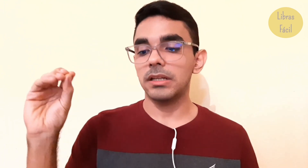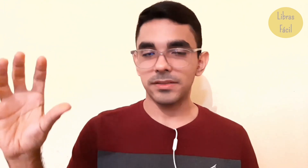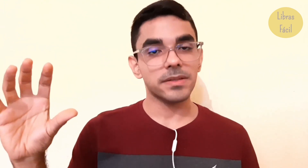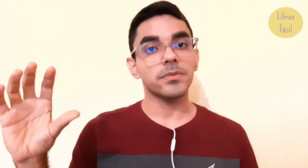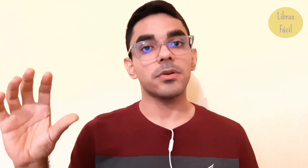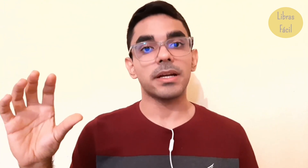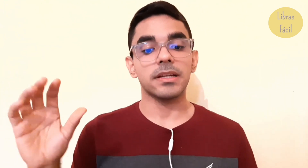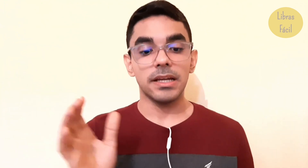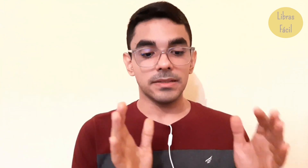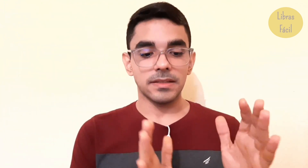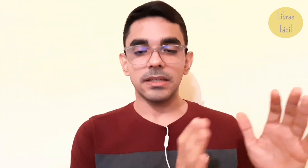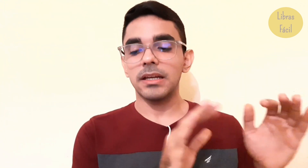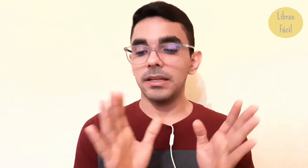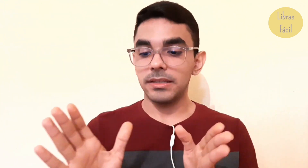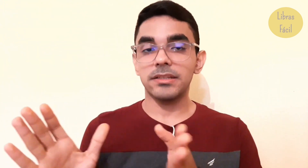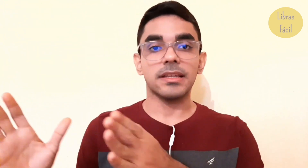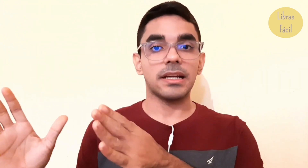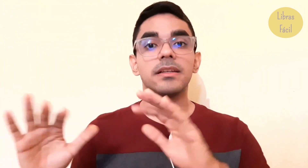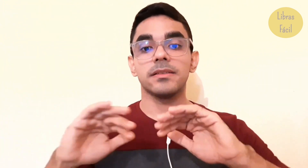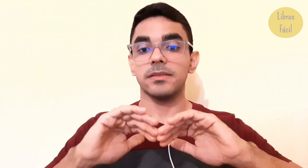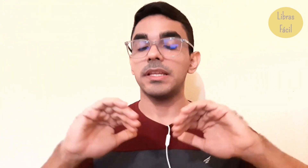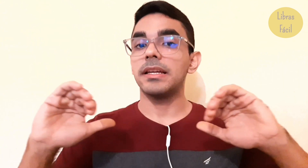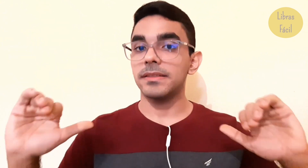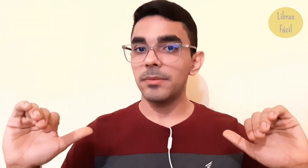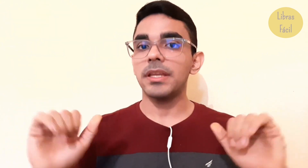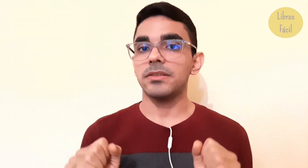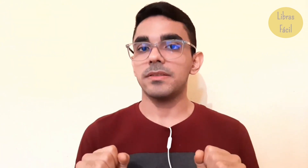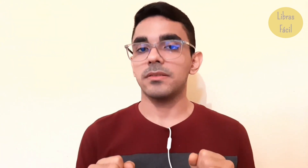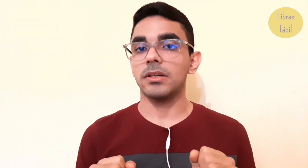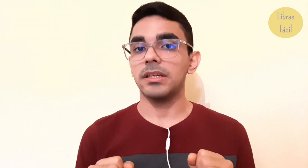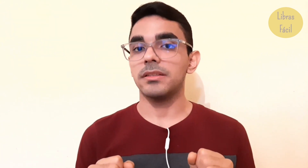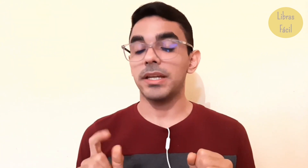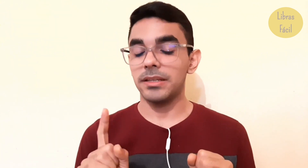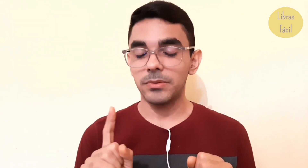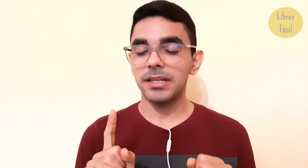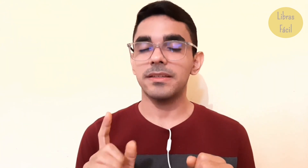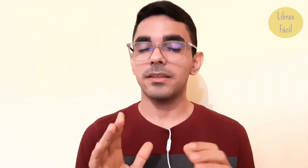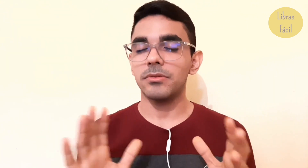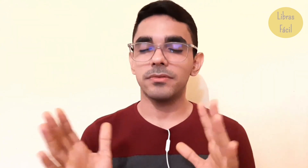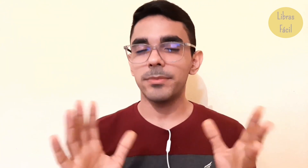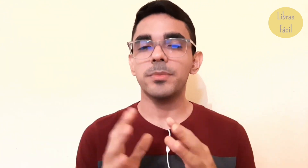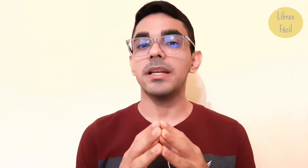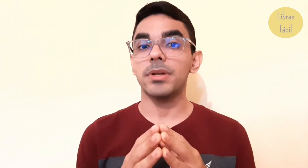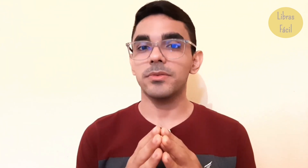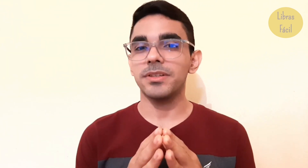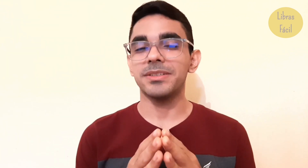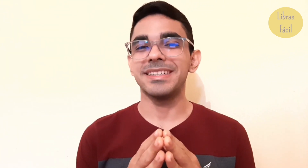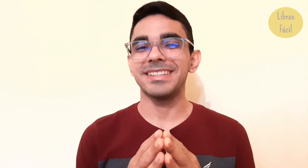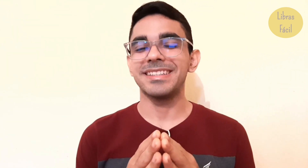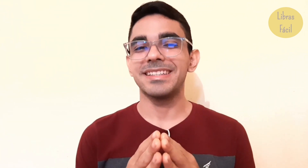expressão idiomática. Ser e estar são ideias independentes, ok? Não é que nem no inglês que tem o verbo to be ali para tudo, não.